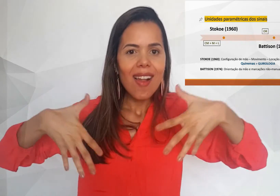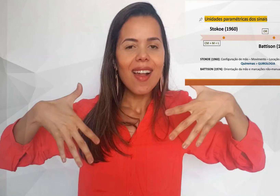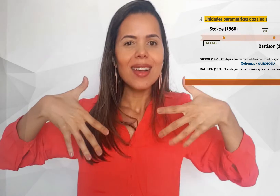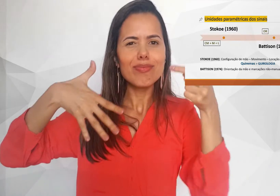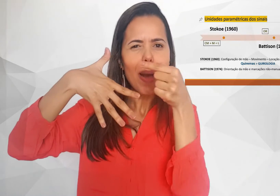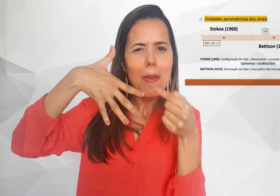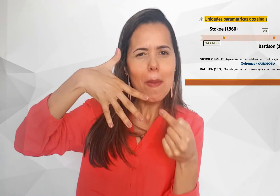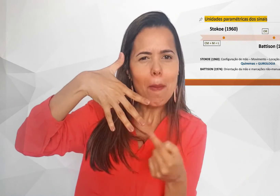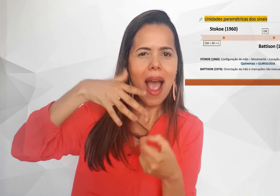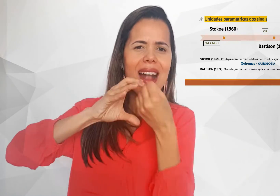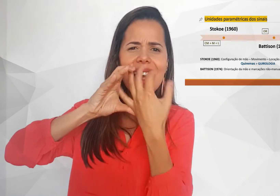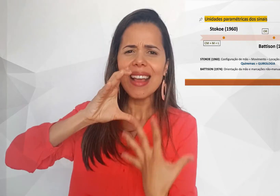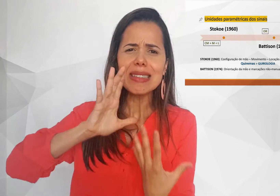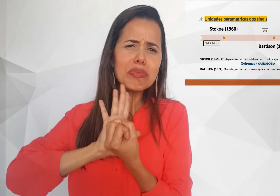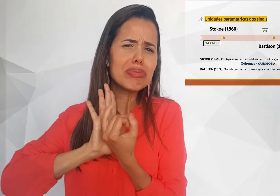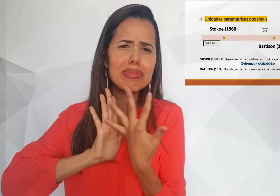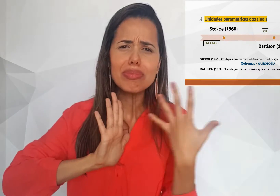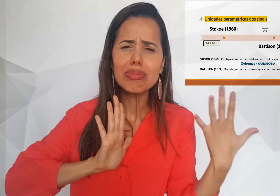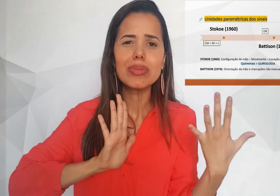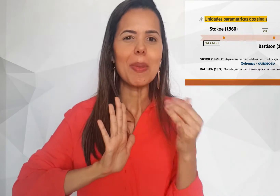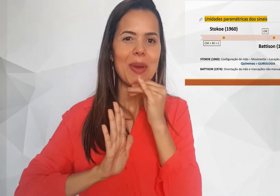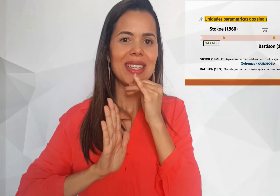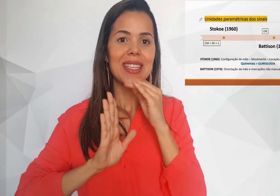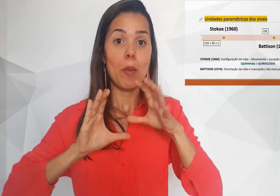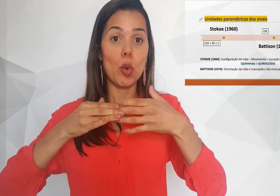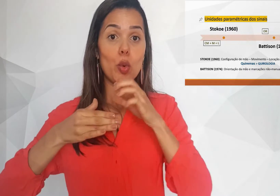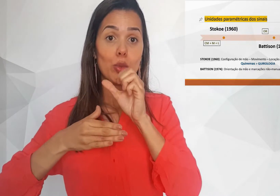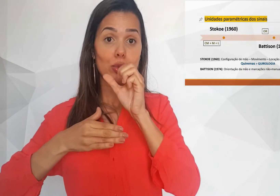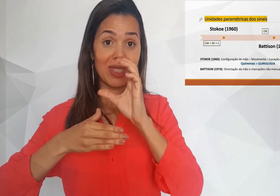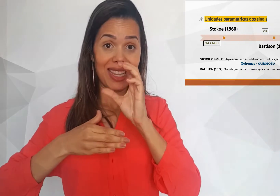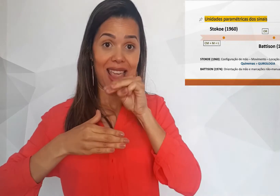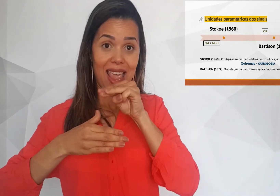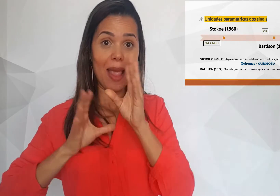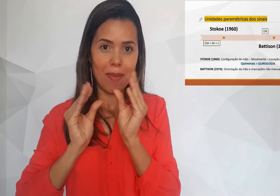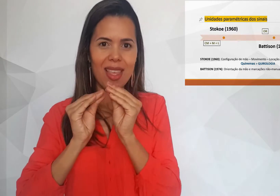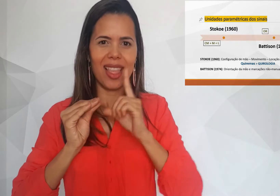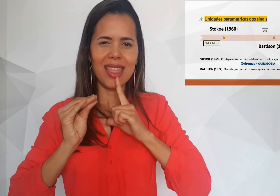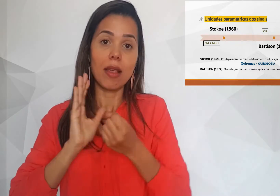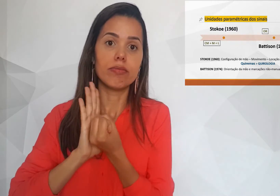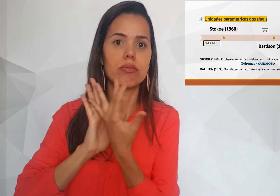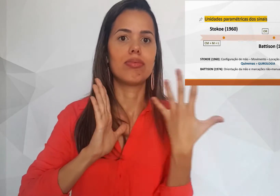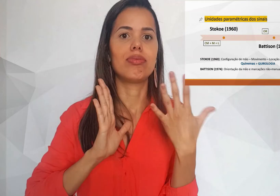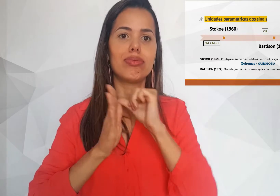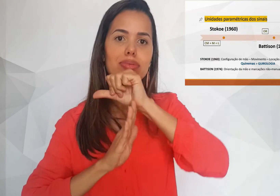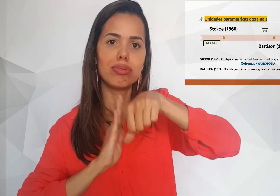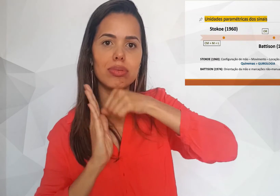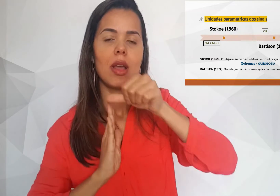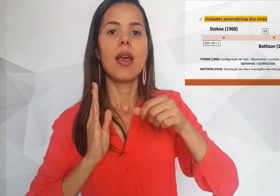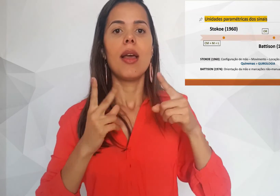subclassificações, vamos dizer assim. Então, dentro do grupo de configuração de mão, eu tenho inúmeras configurações de mão que podem ser